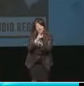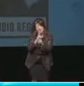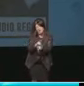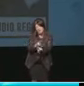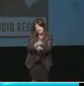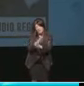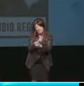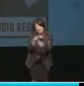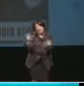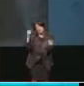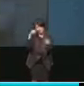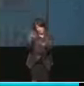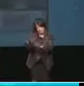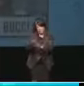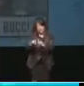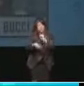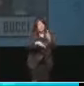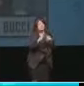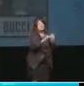Tatiana Bucci